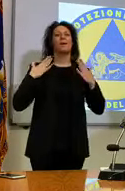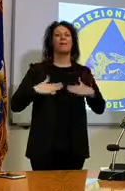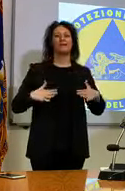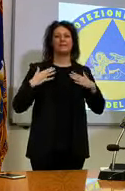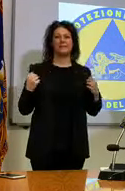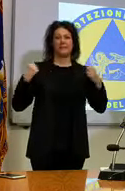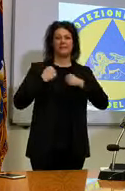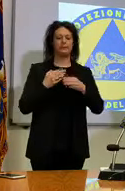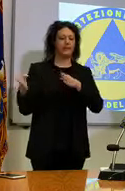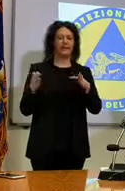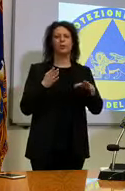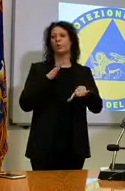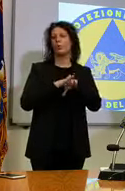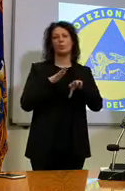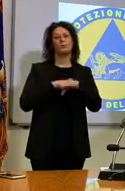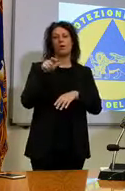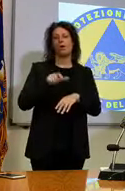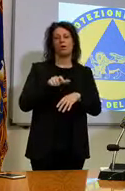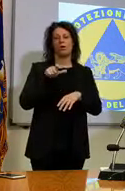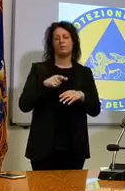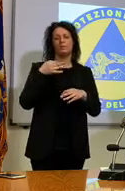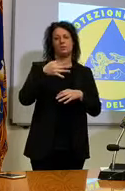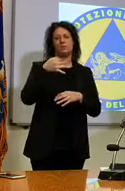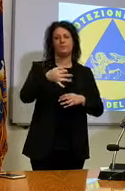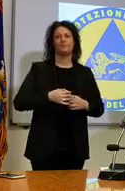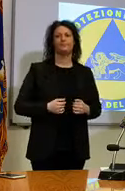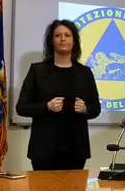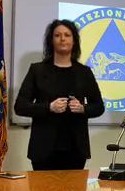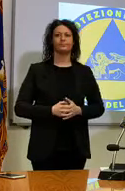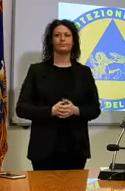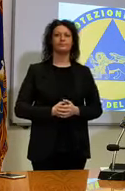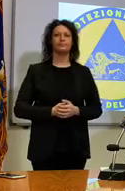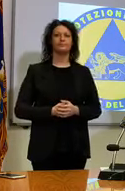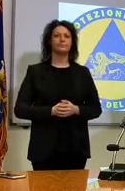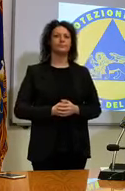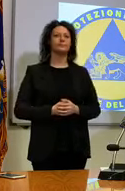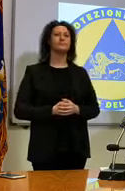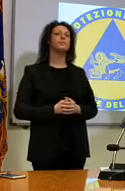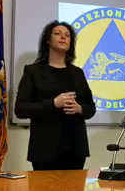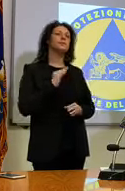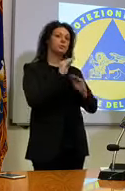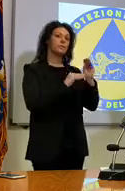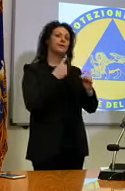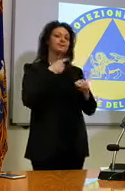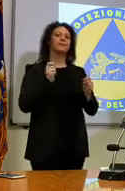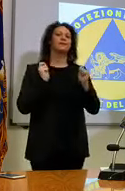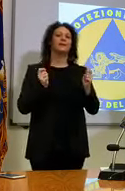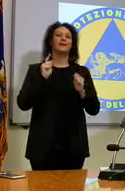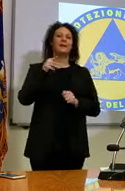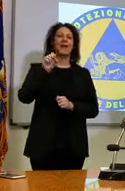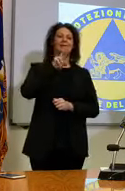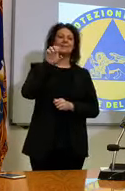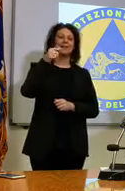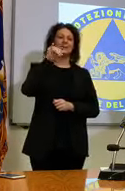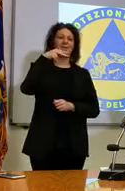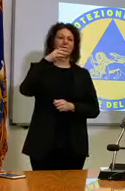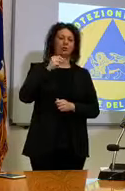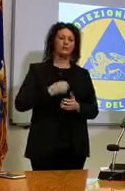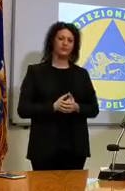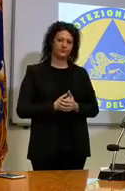no? Grazie. Allora, ok, la collega Federica del Gazzettino, buongiorno. Per la prima volta da